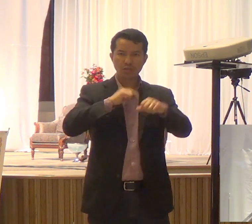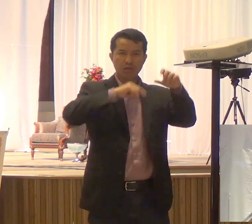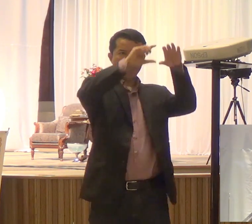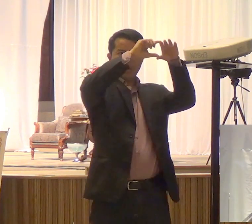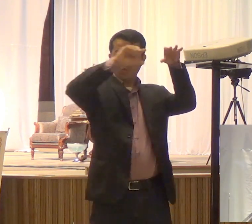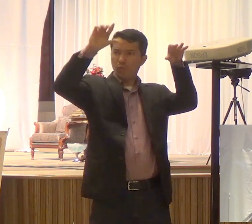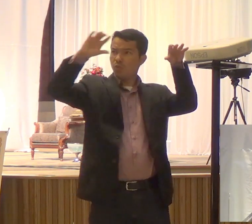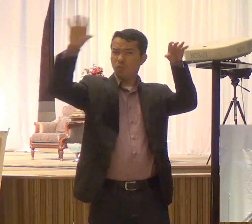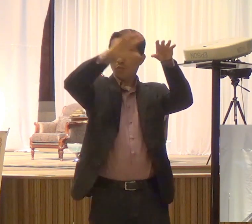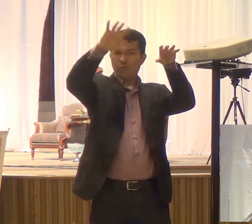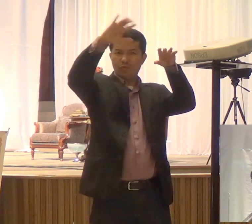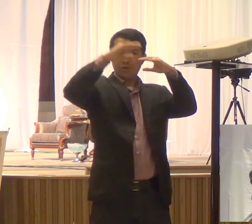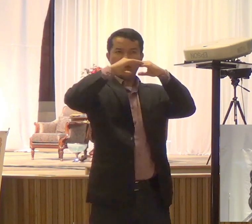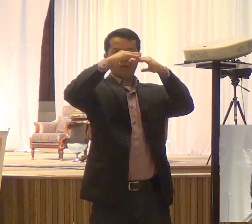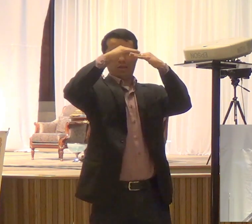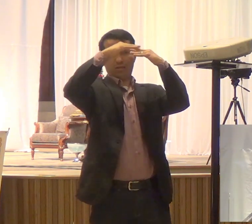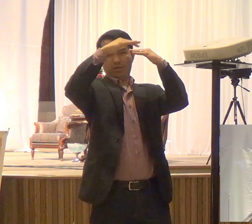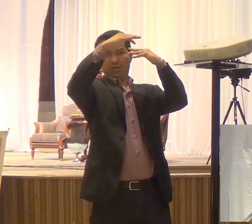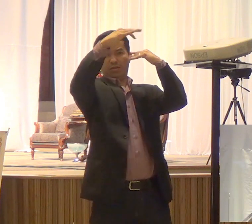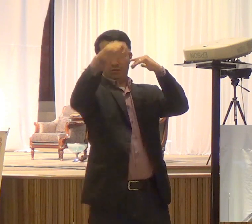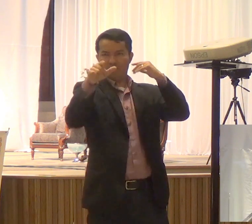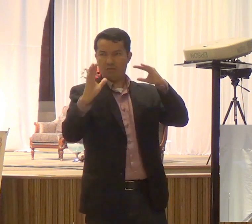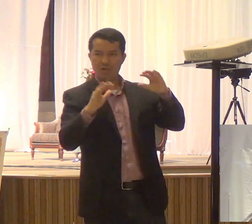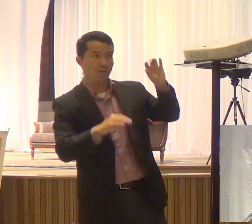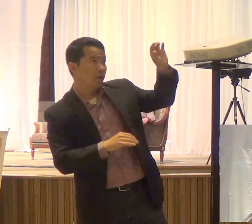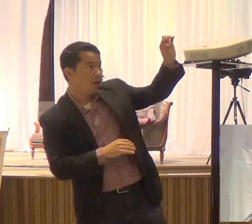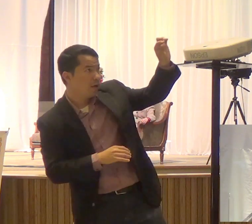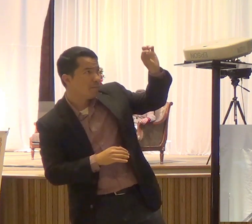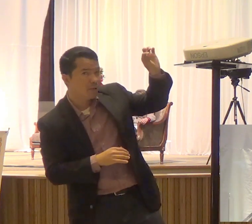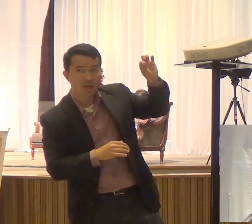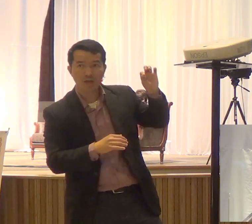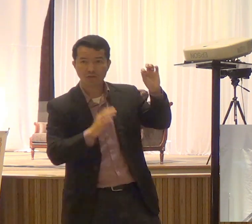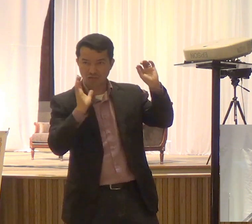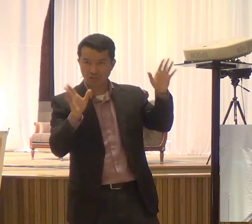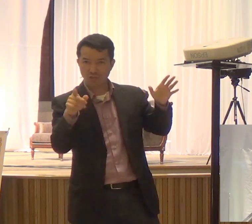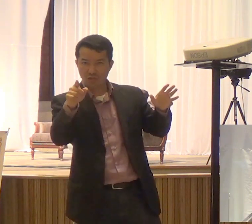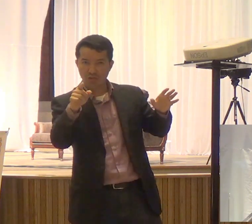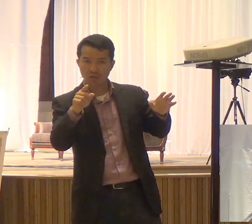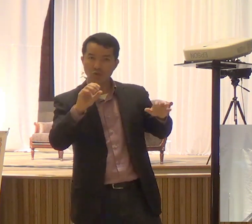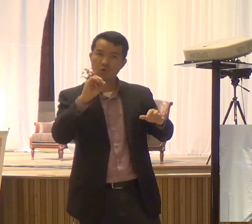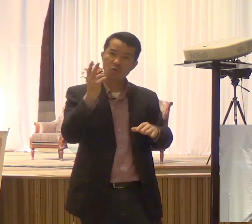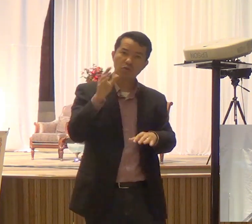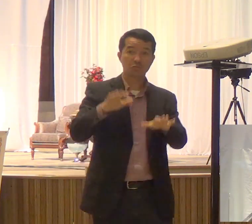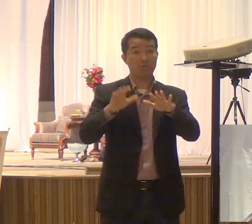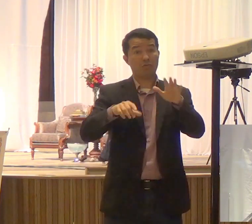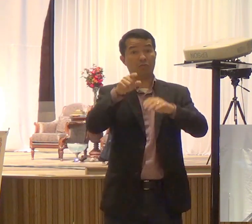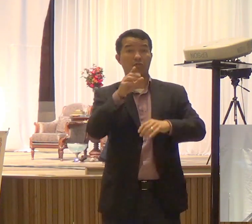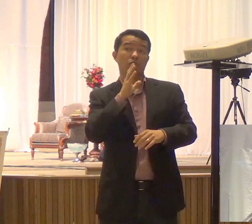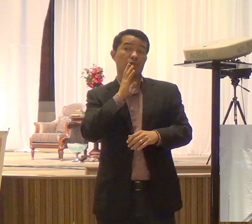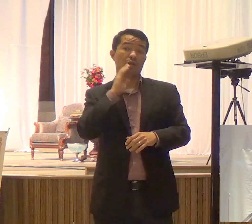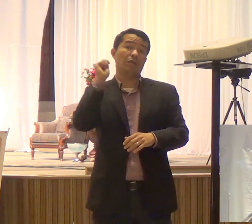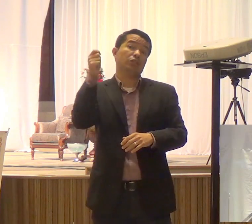ali, já deu uma olhadinha, já pegou no galinho da videira? Você já foi para a Argentina, de repente, ou para o Chile,